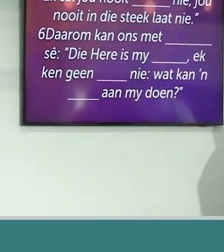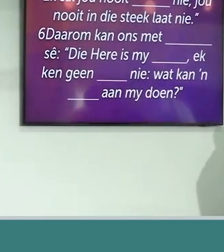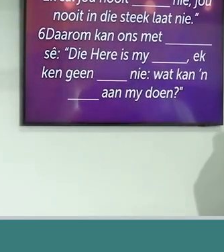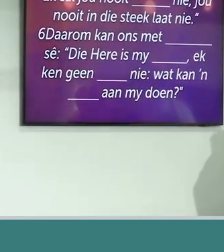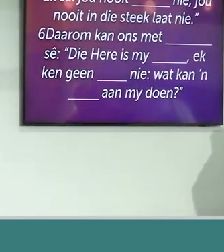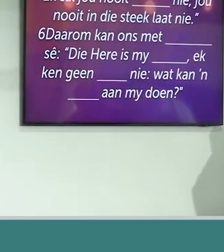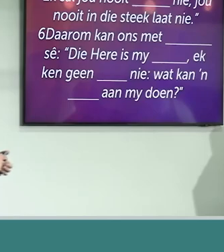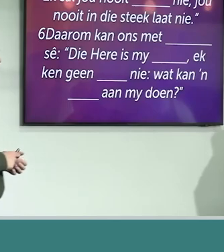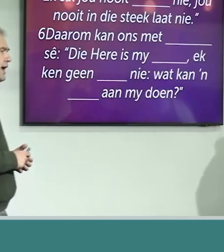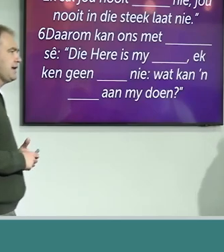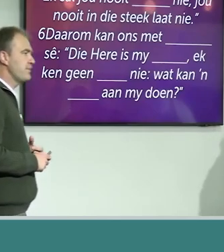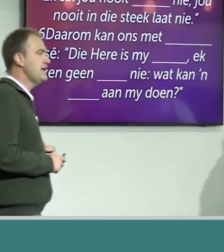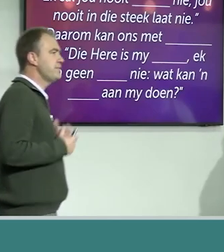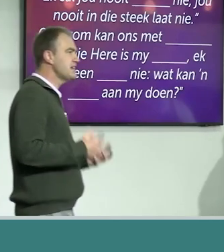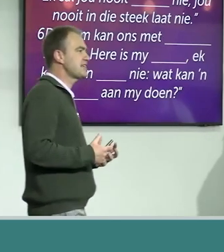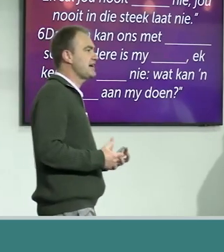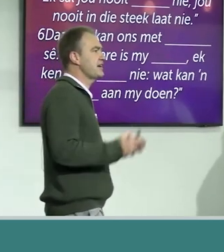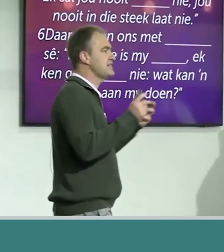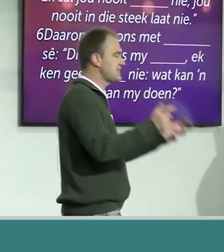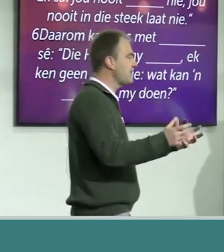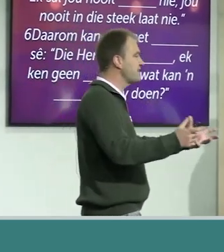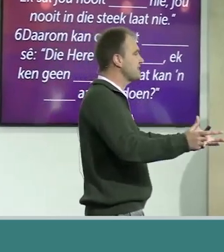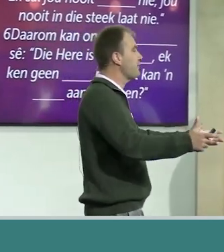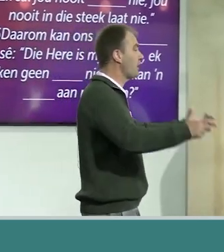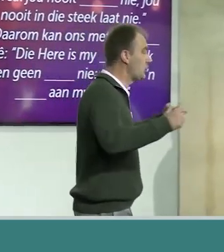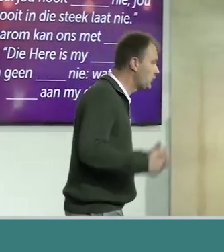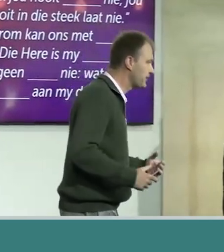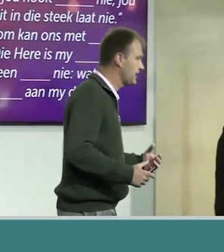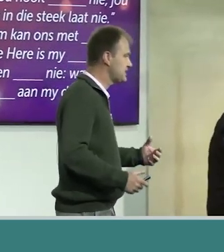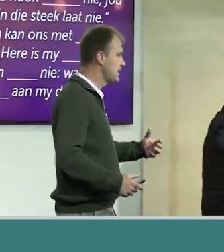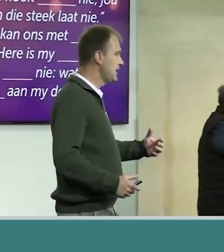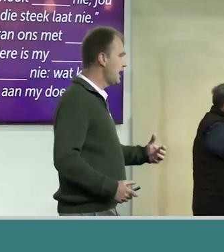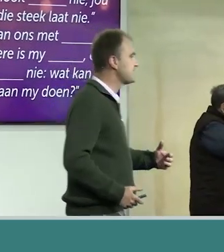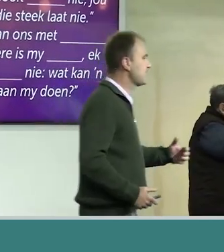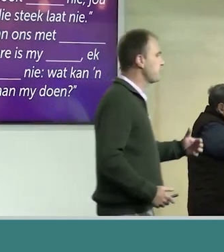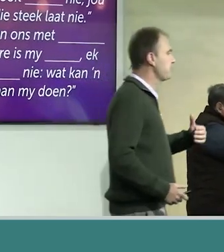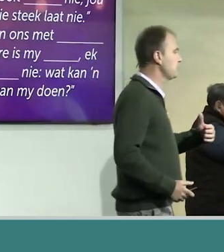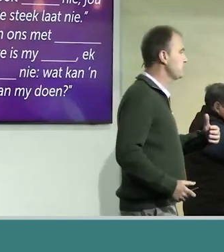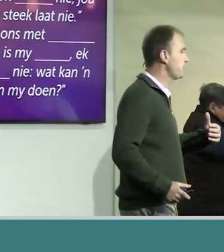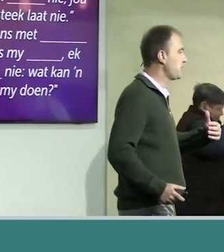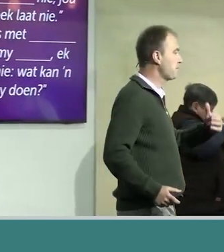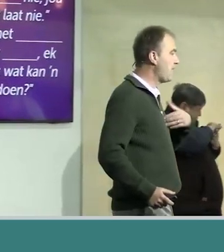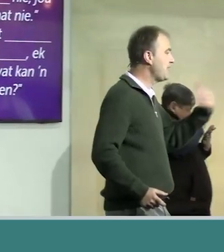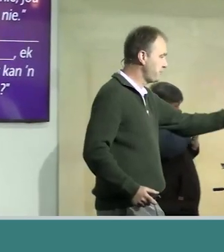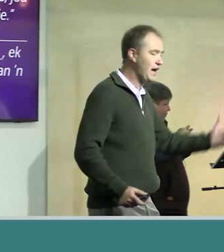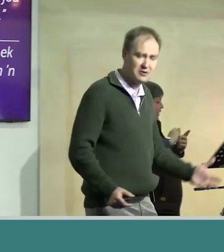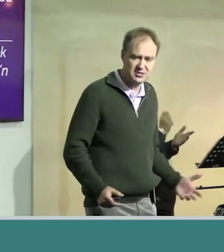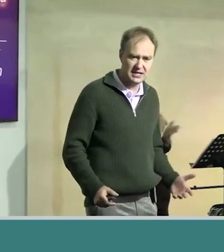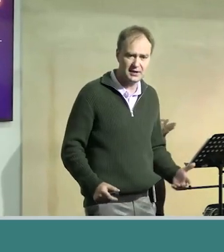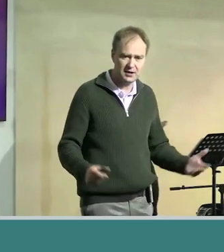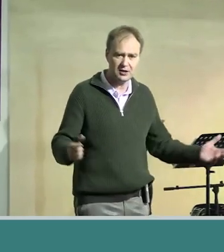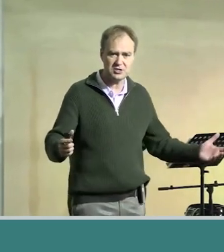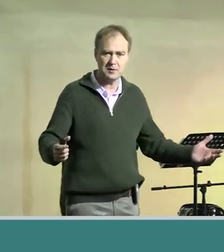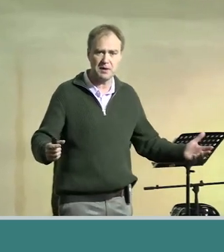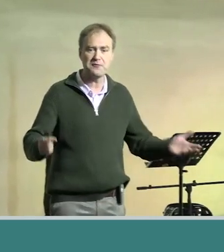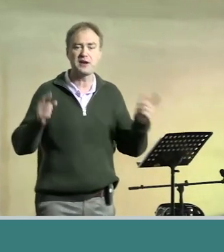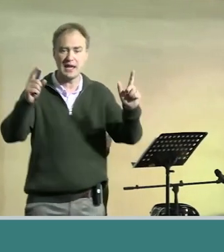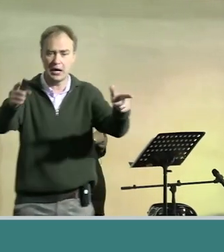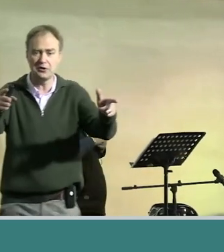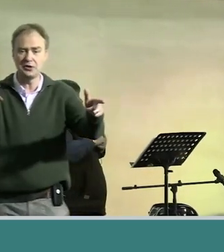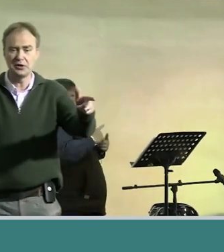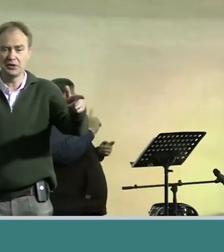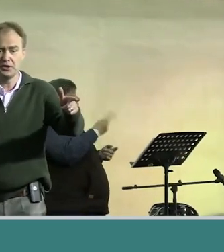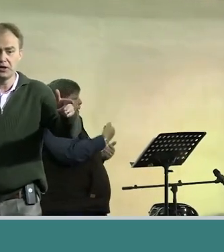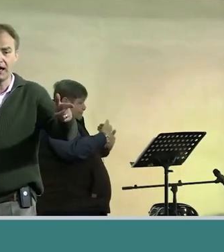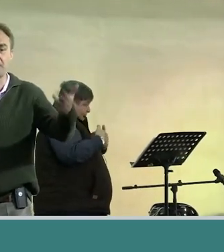is een beginsel soos ook en die Breus skryver en die skryver gelovig is hy skryf vir my en vir jou sê net ga gesa met my vir